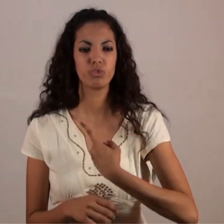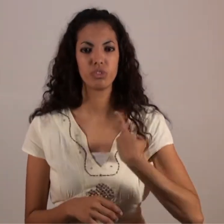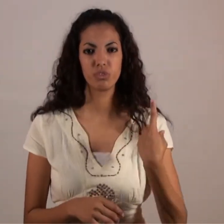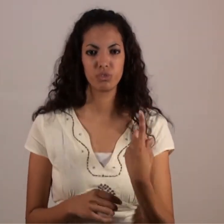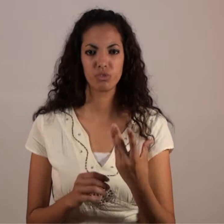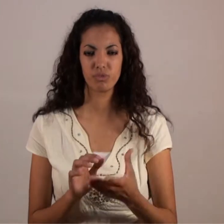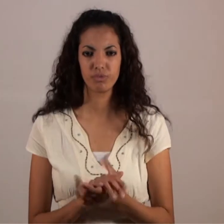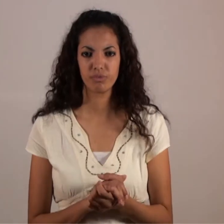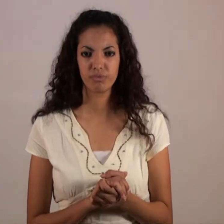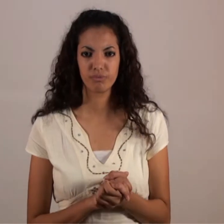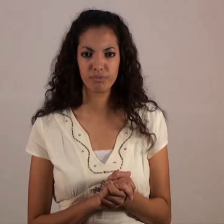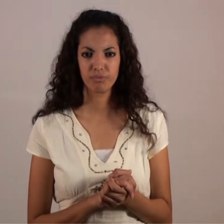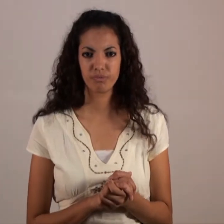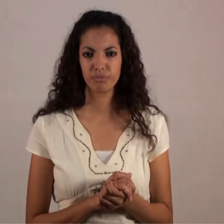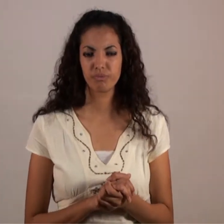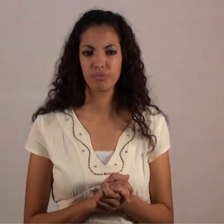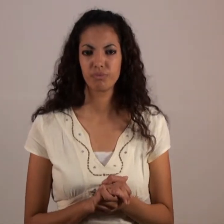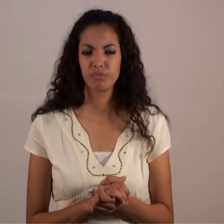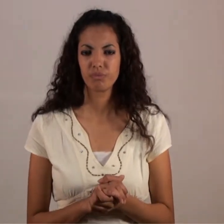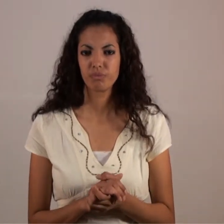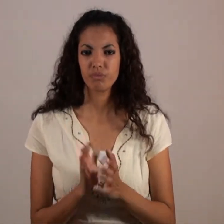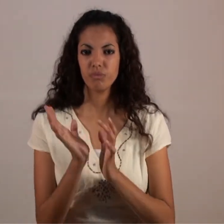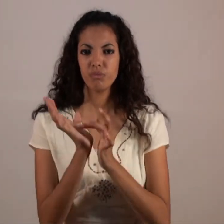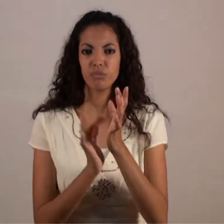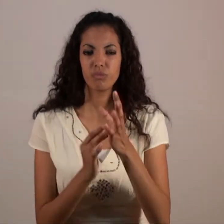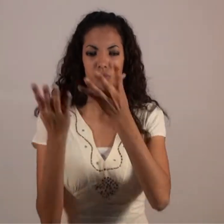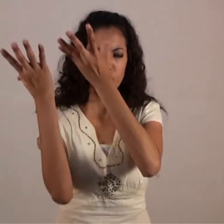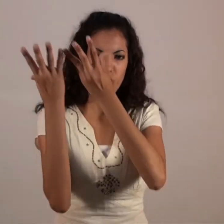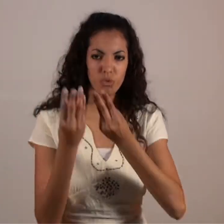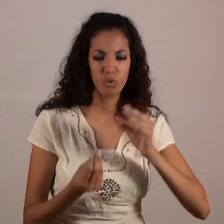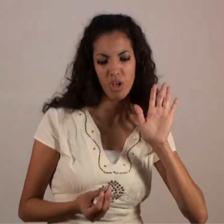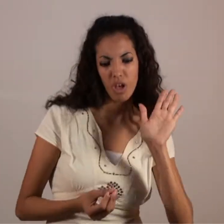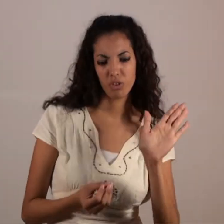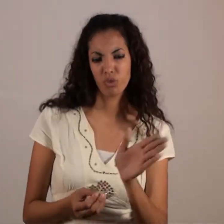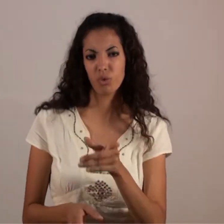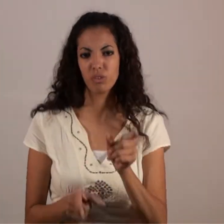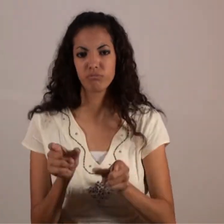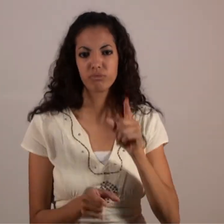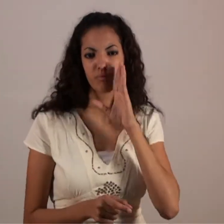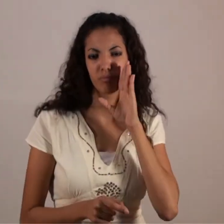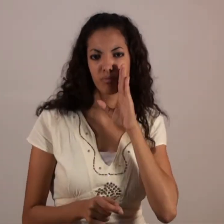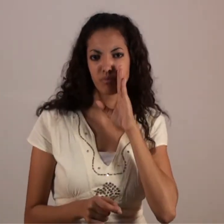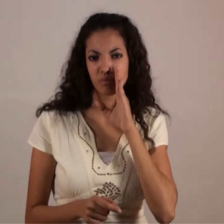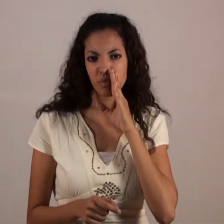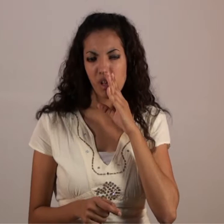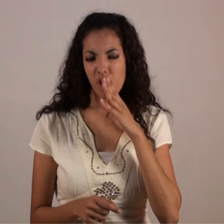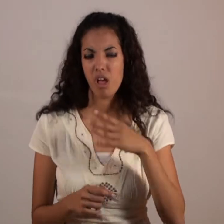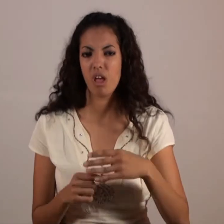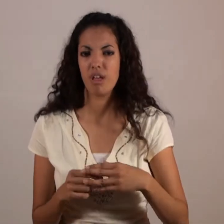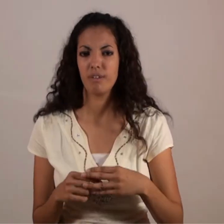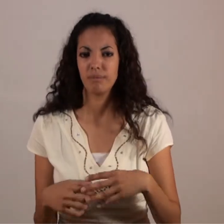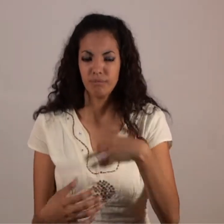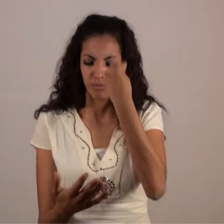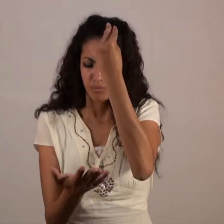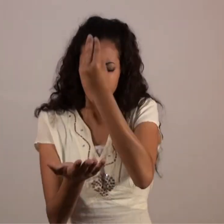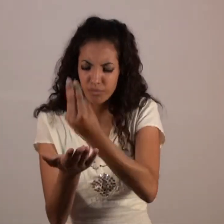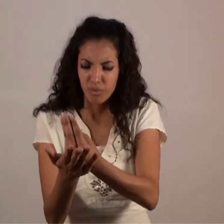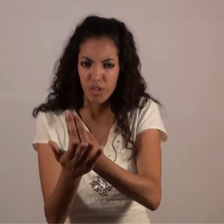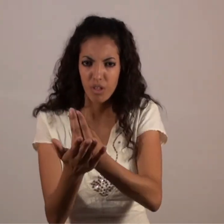rechazara. Cristo intercede por aquellos que pecaron, y se presenta a sí mismo, el que no pecó, como el